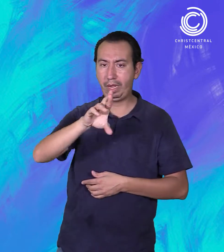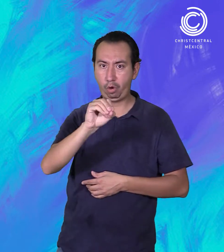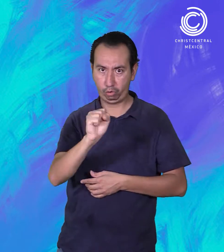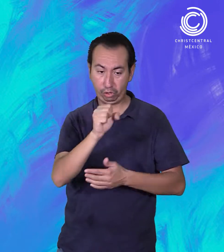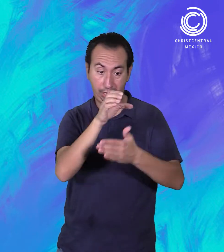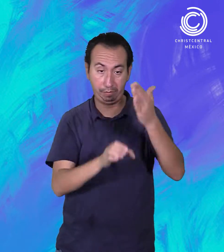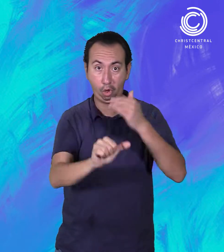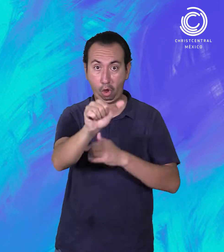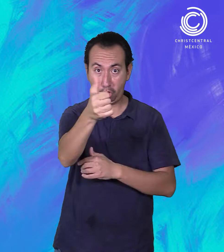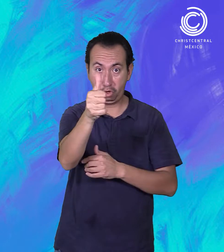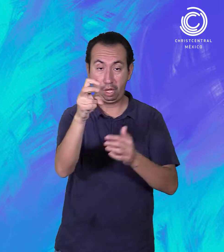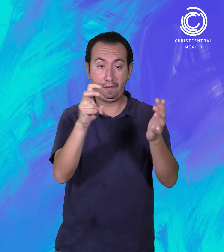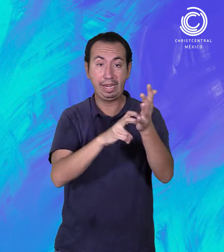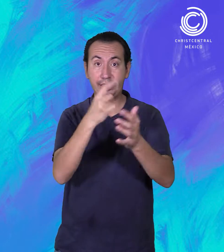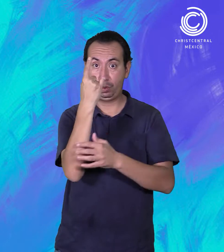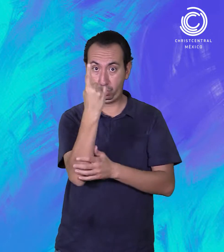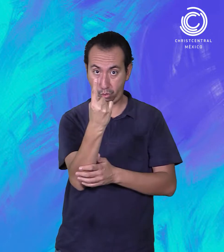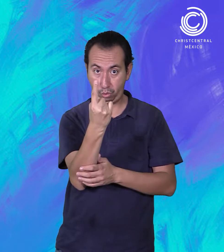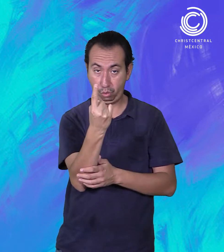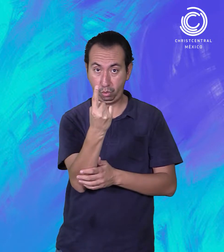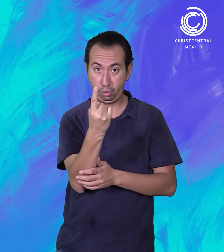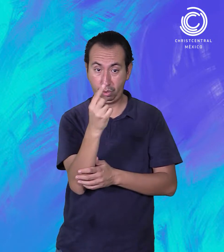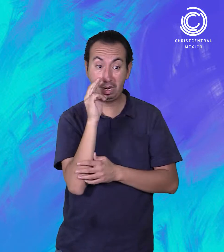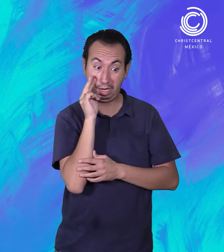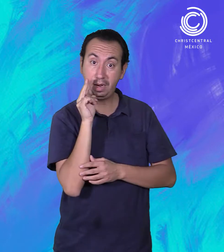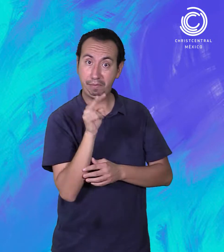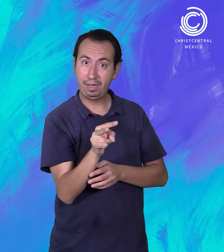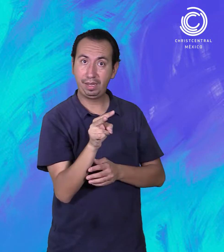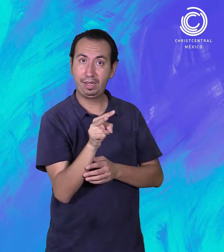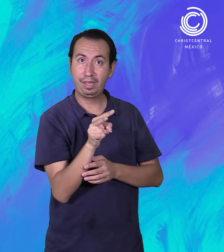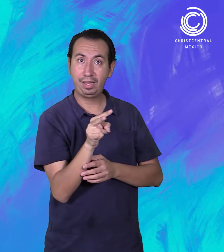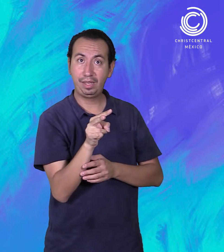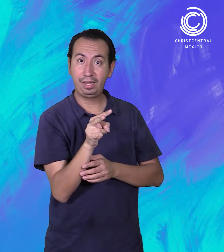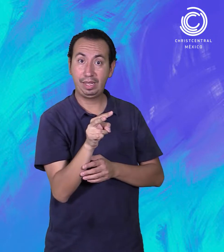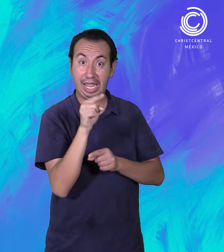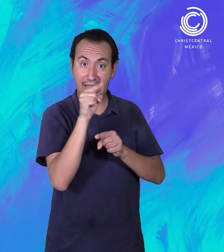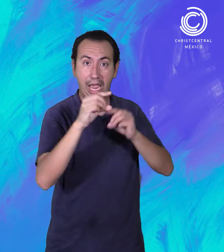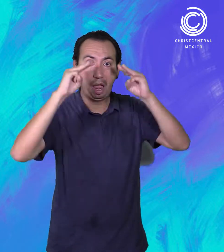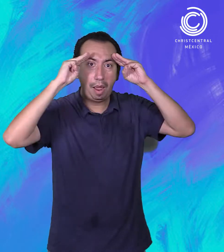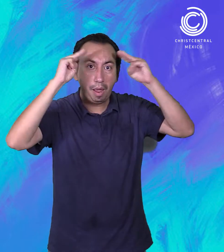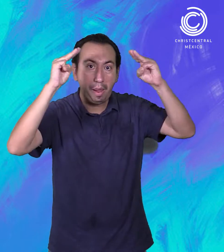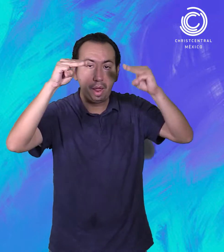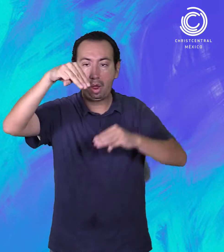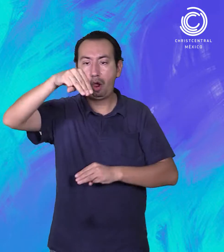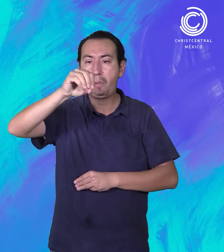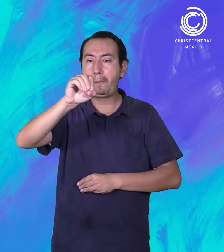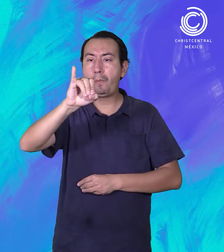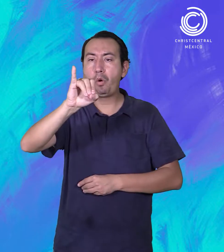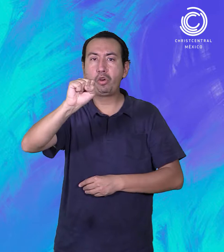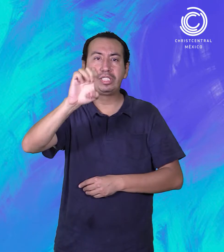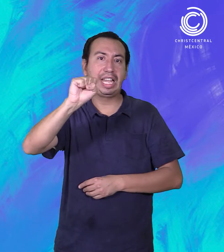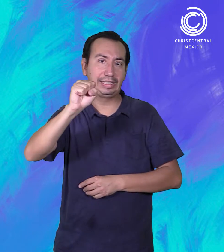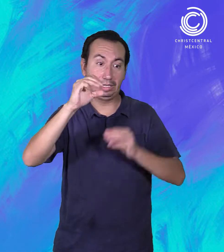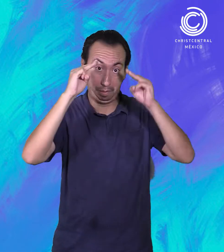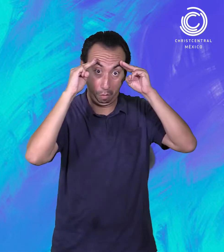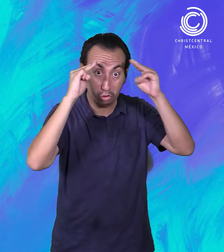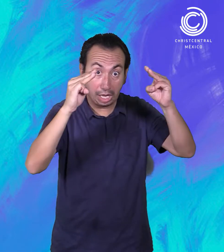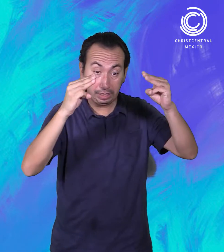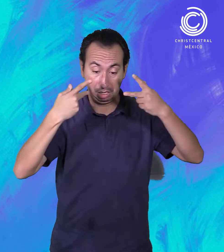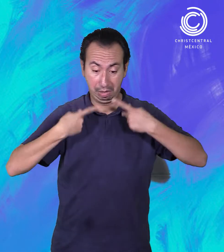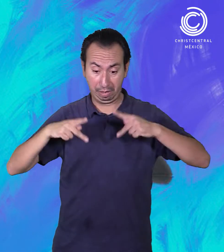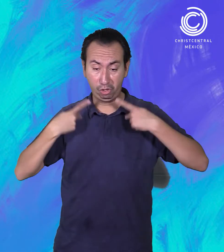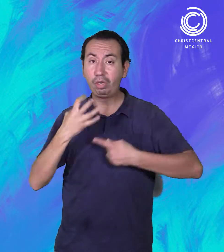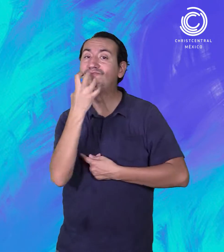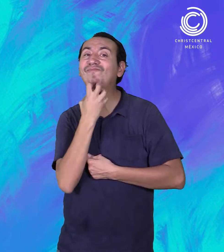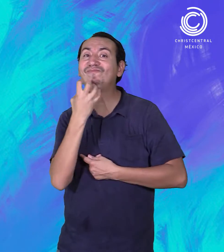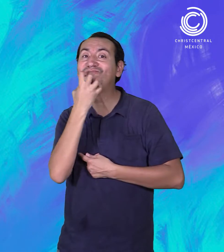1. Esto que estamos leyendo ahora está Moisés con el pueblo de Israel en el desierto.